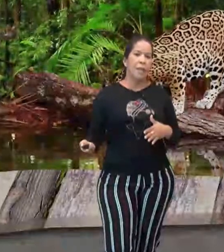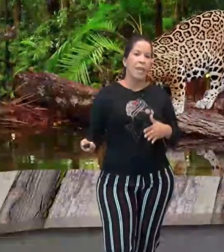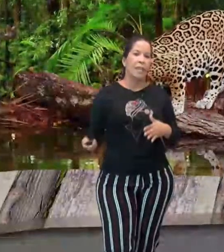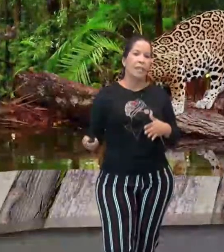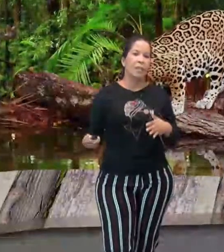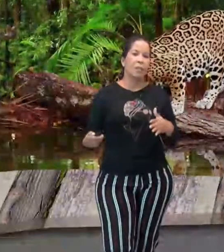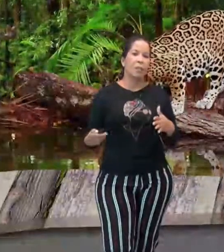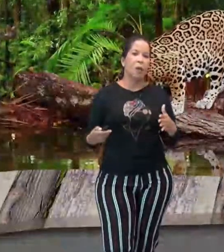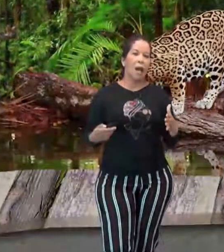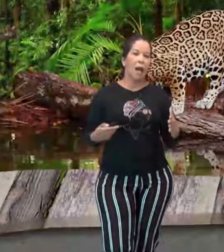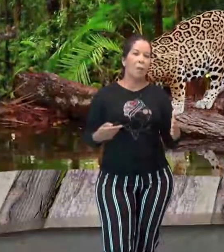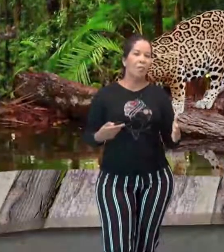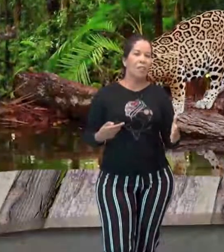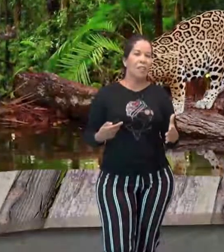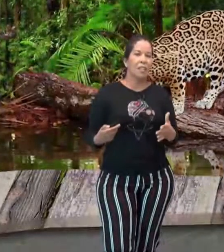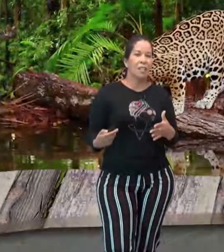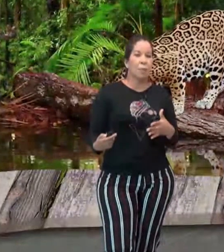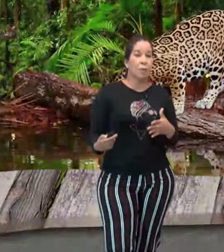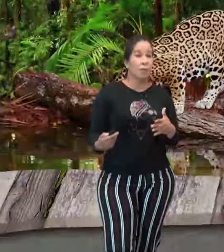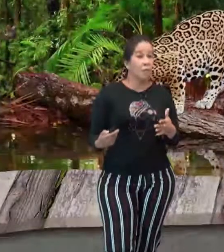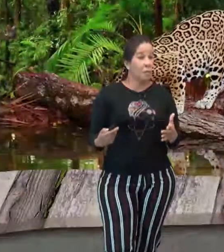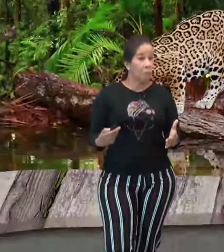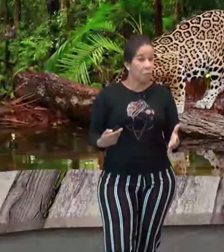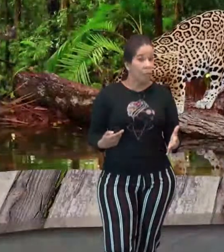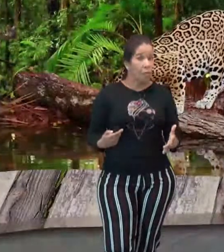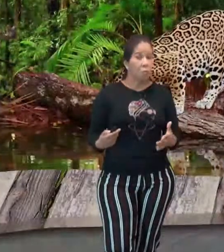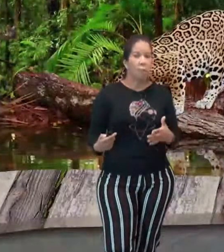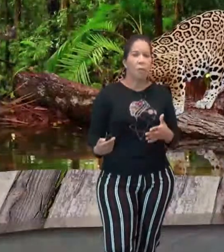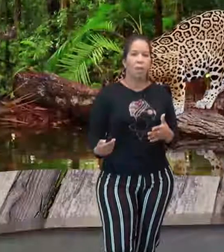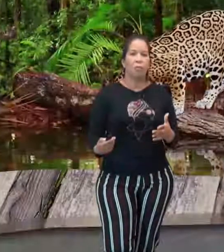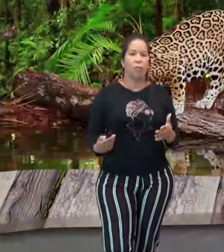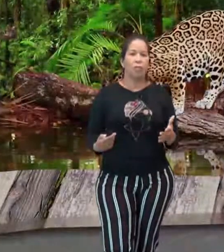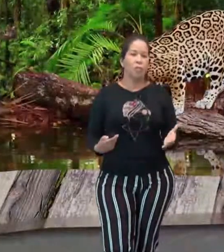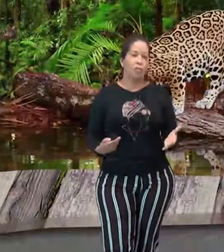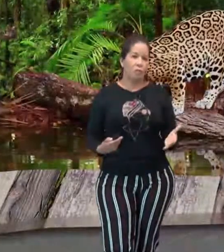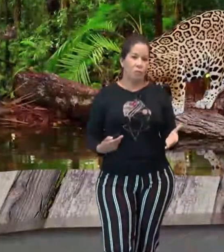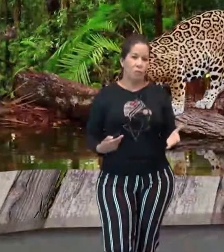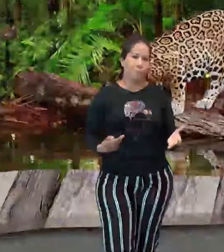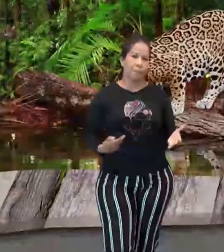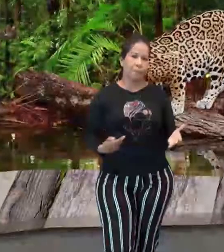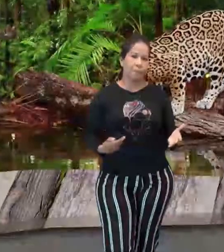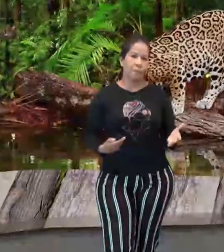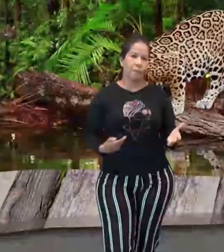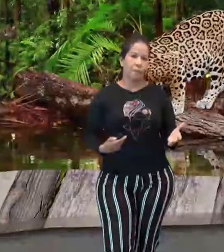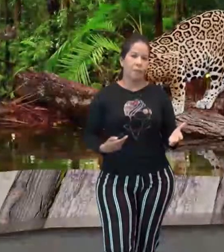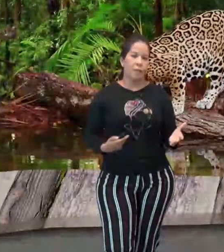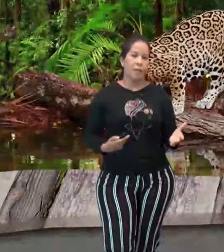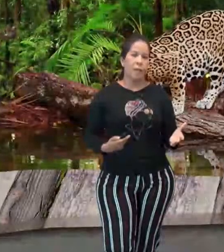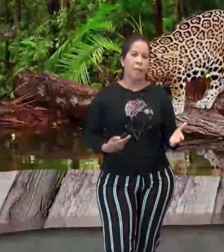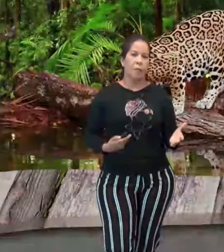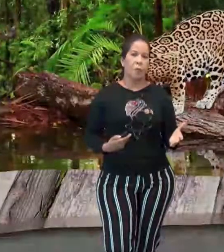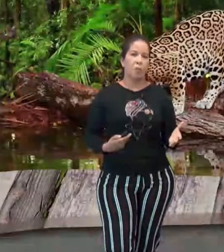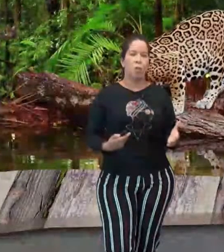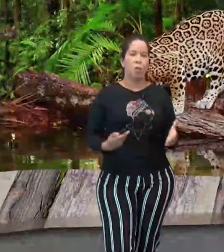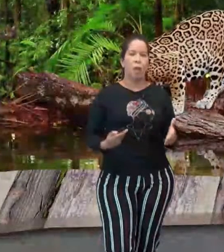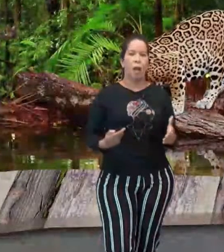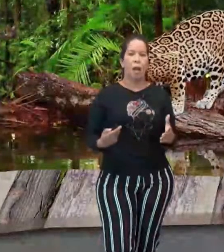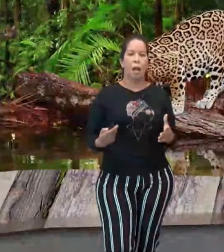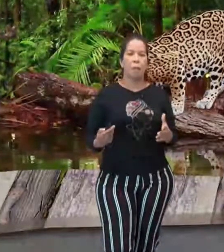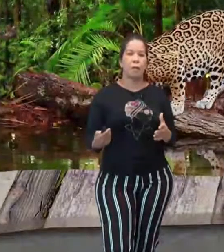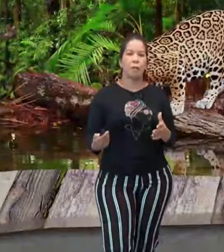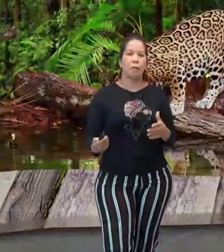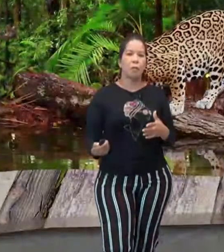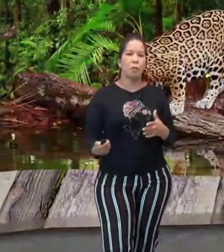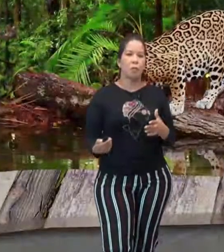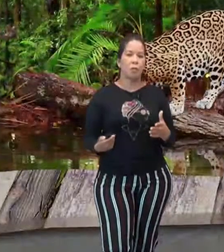tá, em que há uma diferença, por exemplo, do tamanho dos testículos, né? O menino